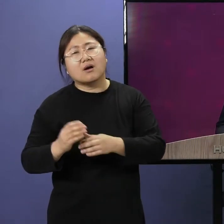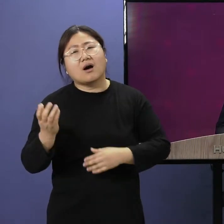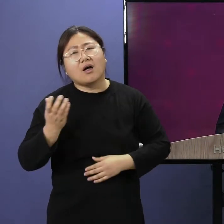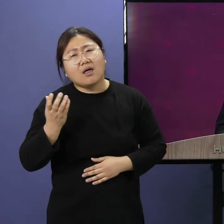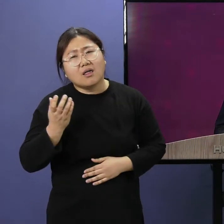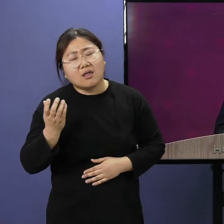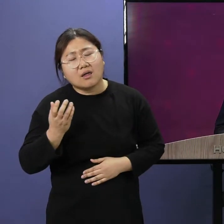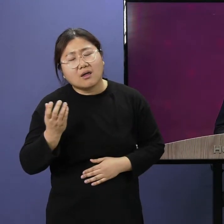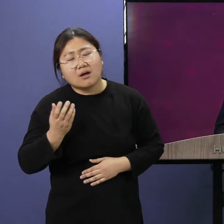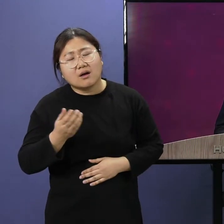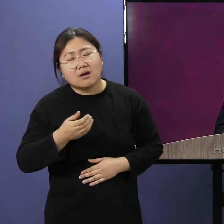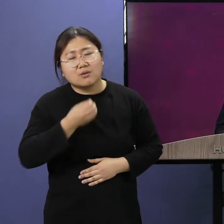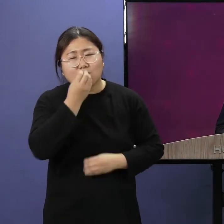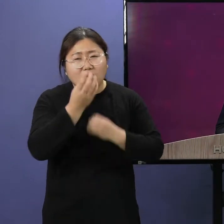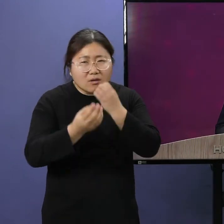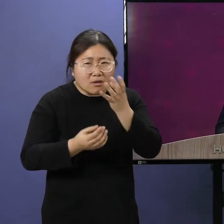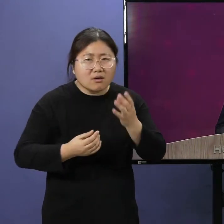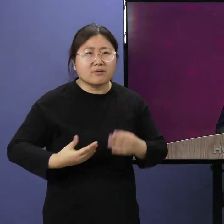침대에 누워서